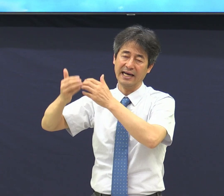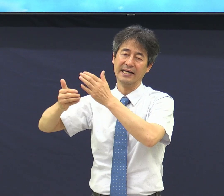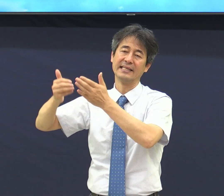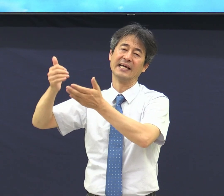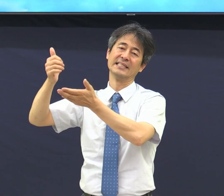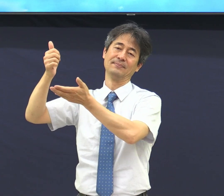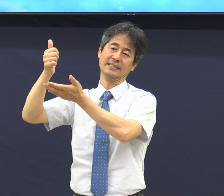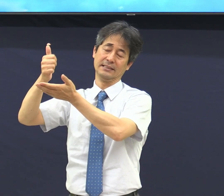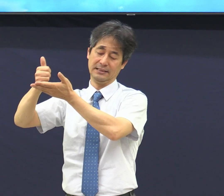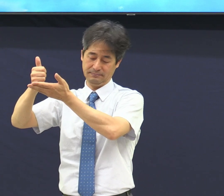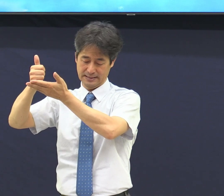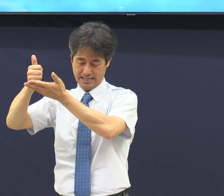하나님이다